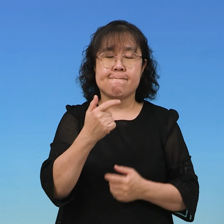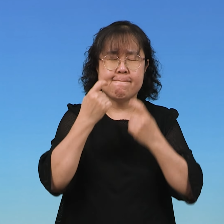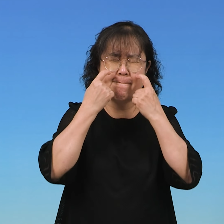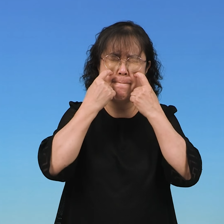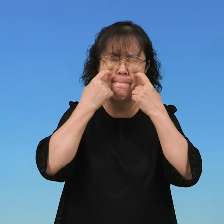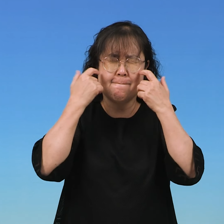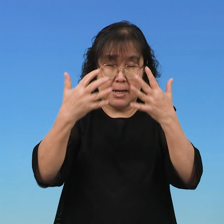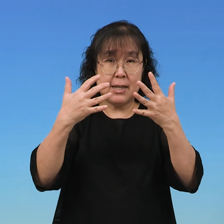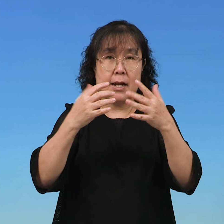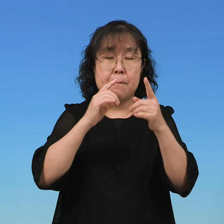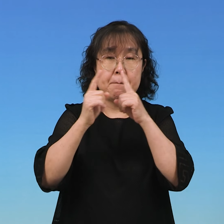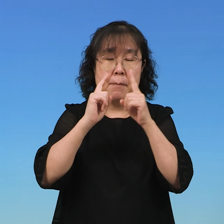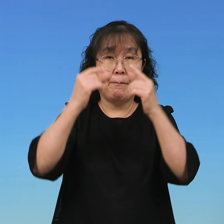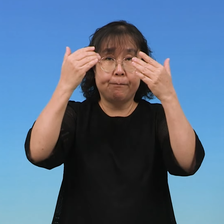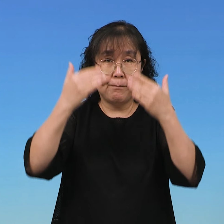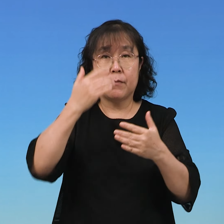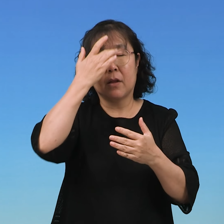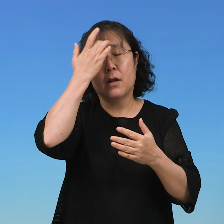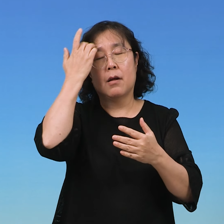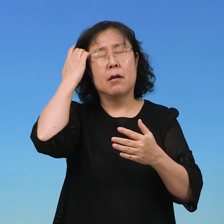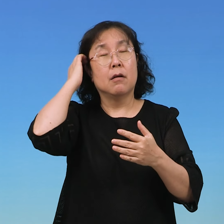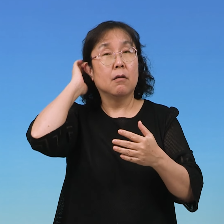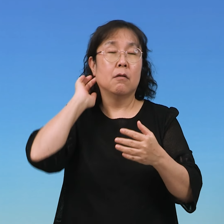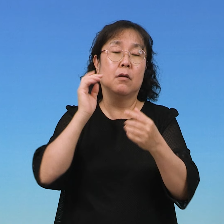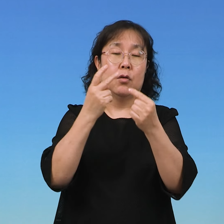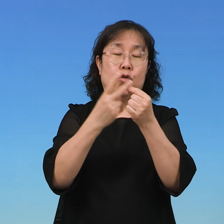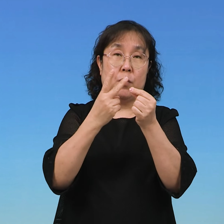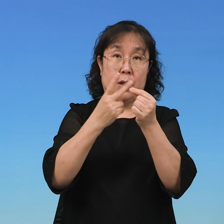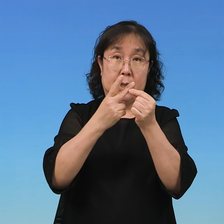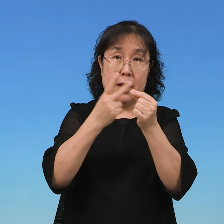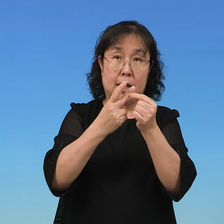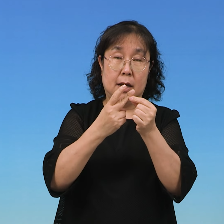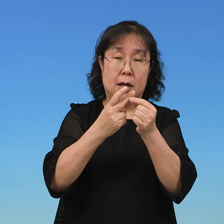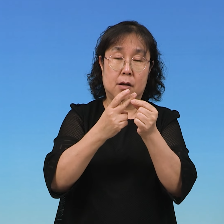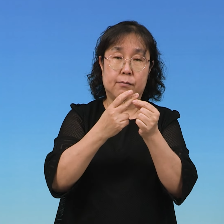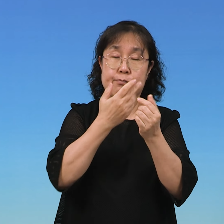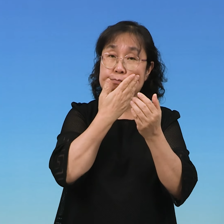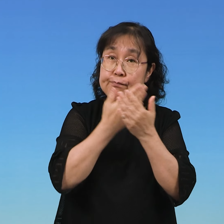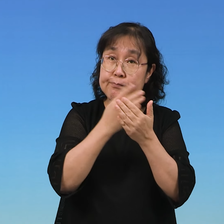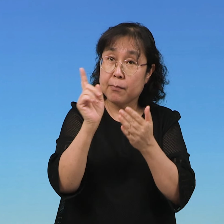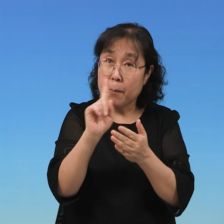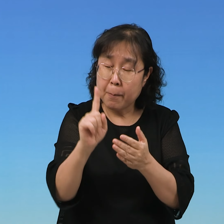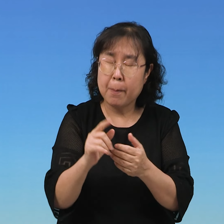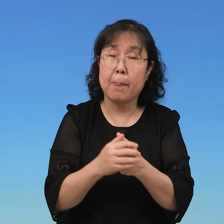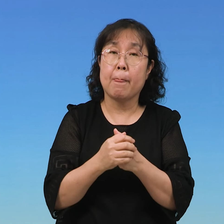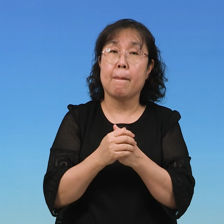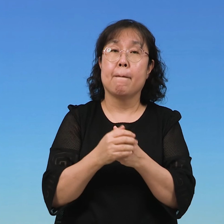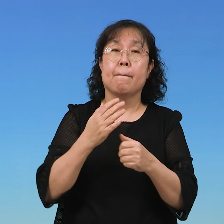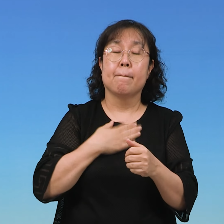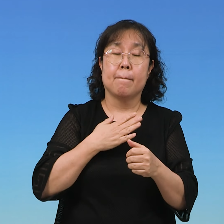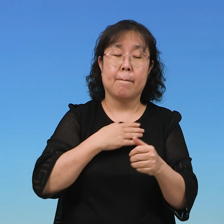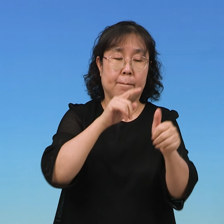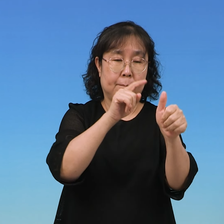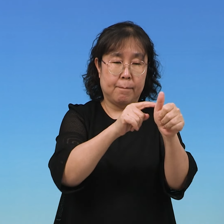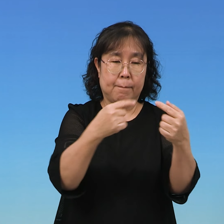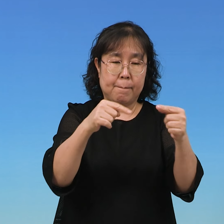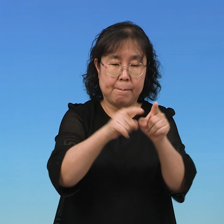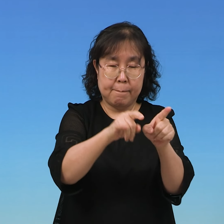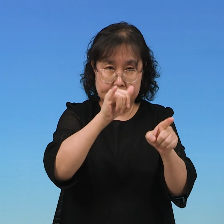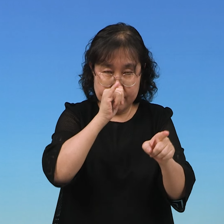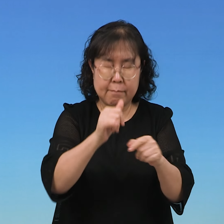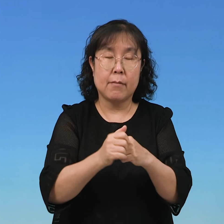너무나 실제적인 말씀 아닙니까? 그 다음에 두 번째 액센트를 가보십시오. 무슨 약속을 주십니까? 내가 너와